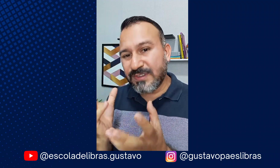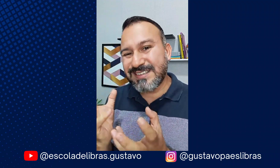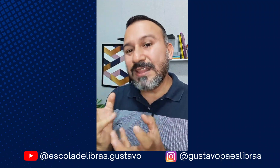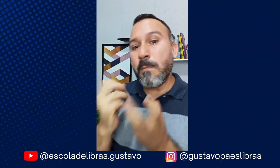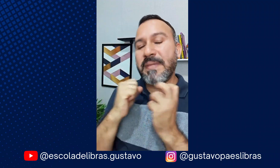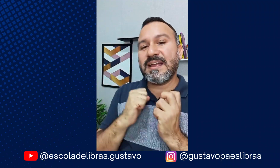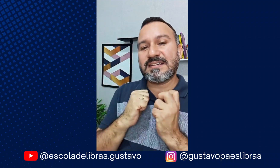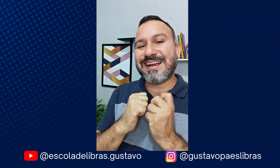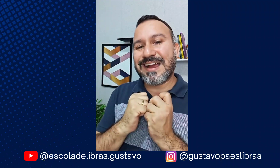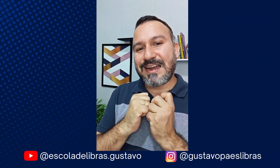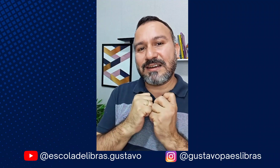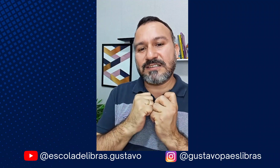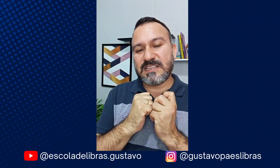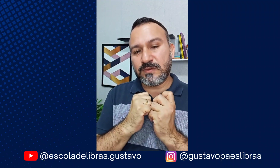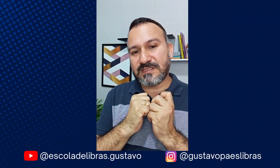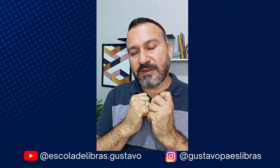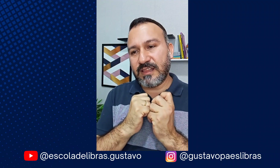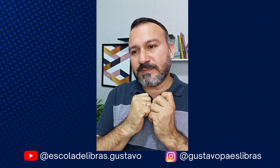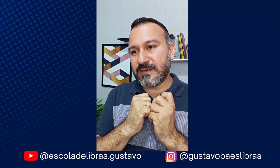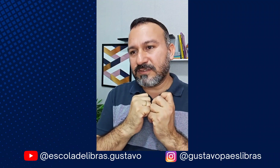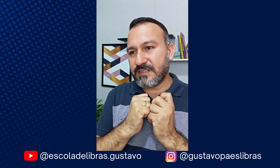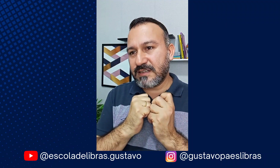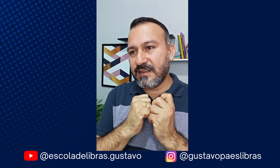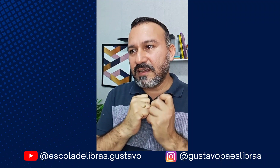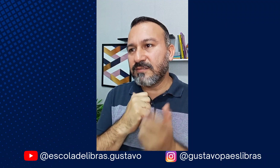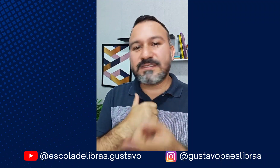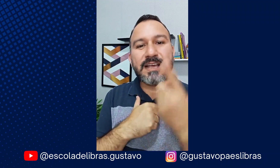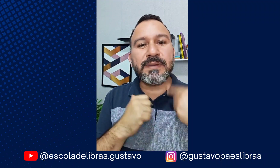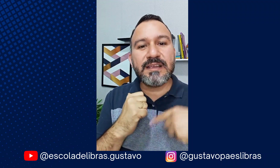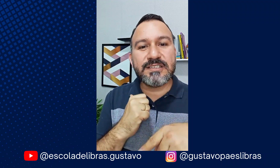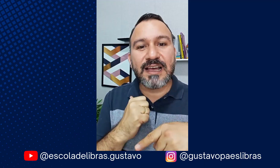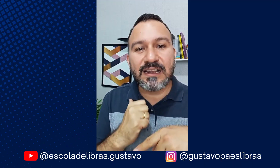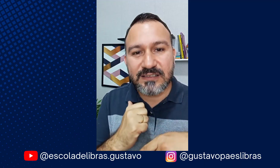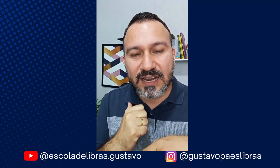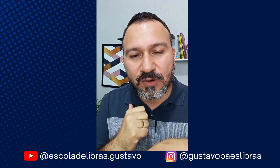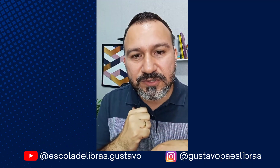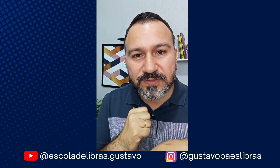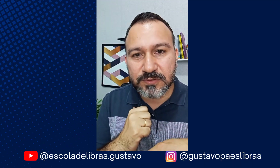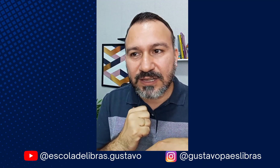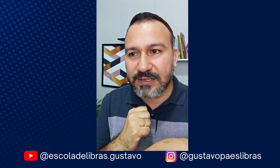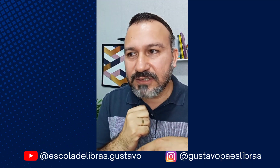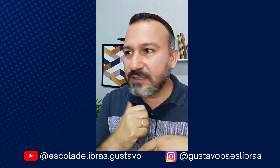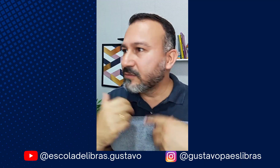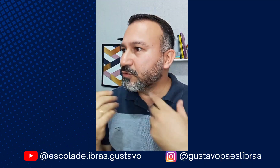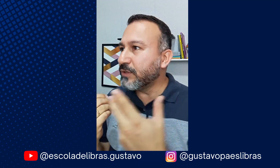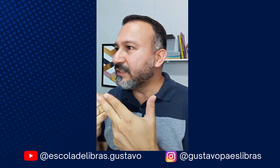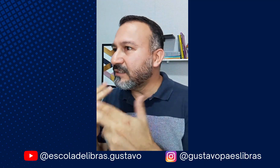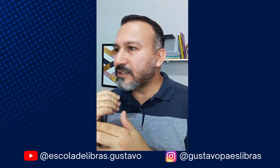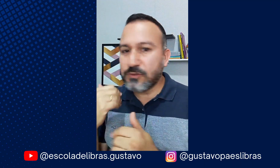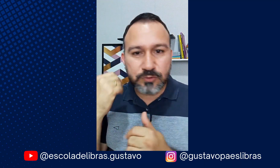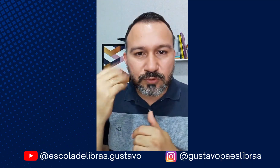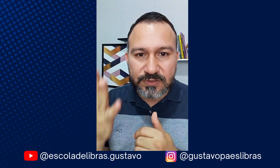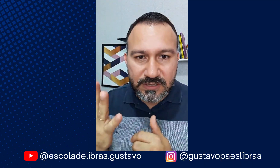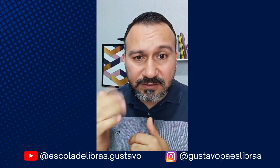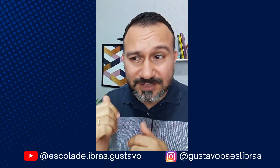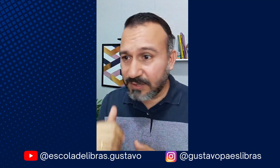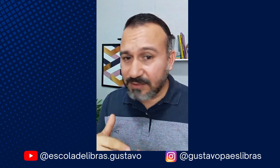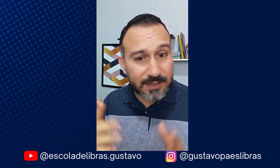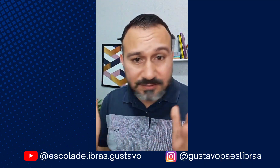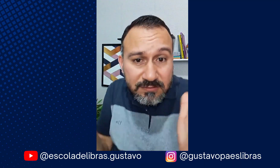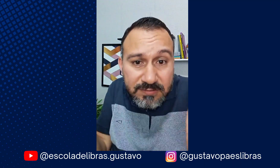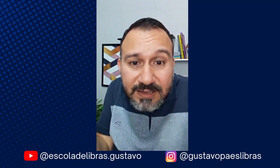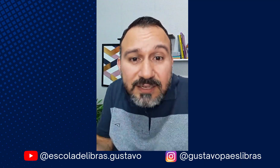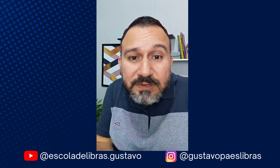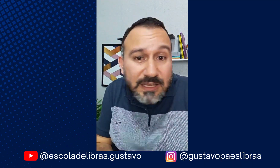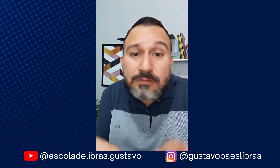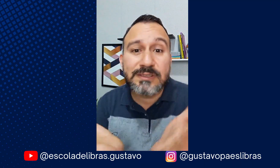quando você não pega essa carga de responsabilidade para você, você aprende a lidar com a dificuldade. Não estou entendendo, não estou conseguindo interpretar.